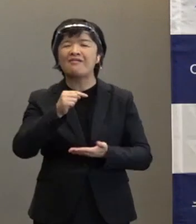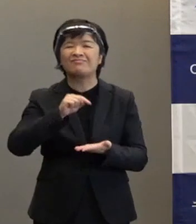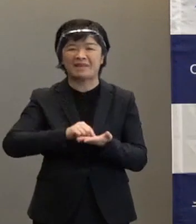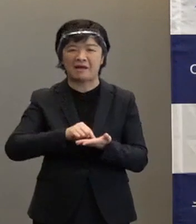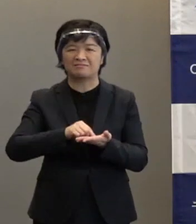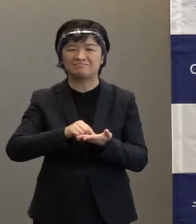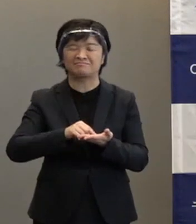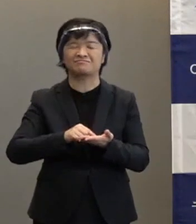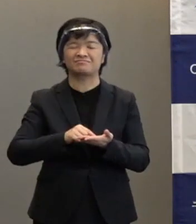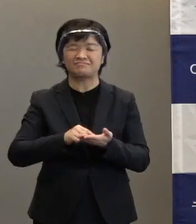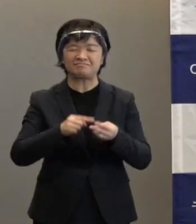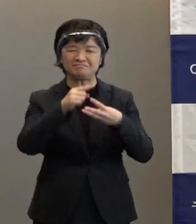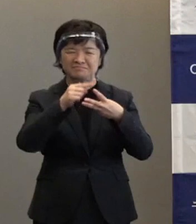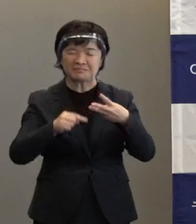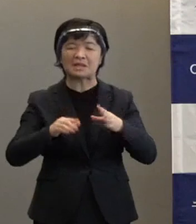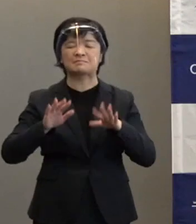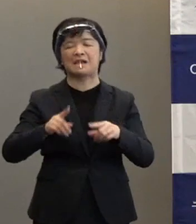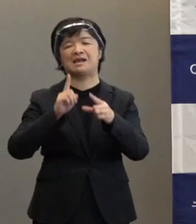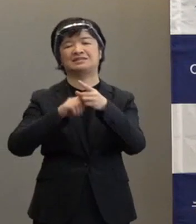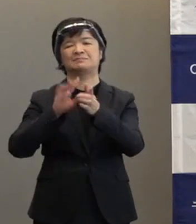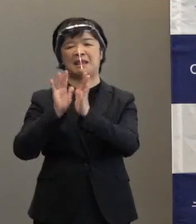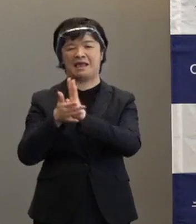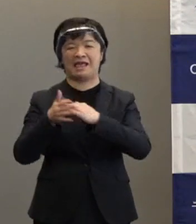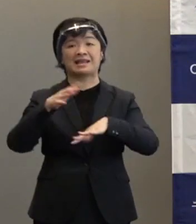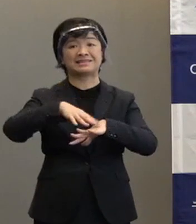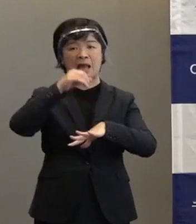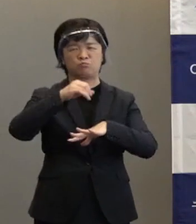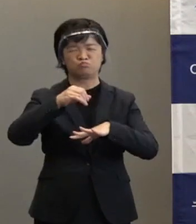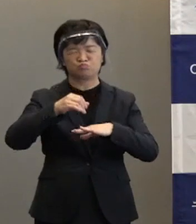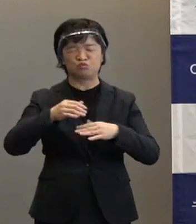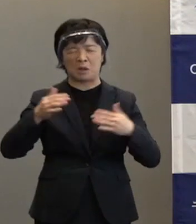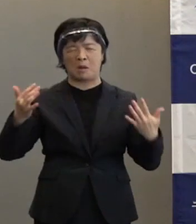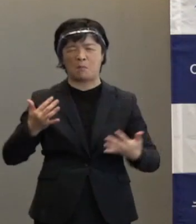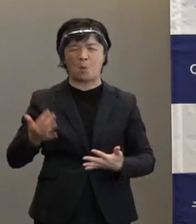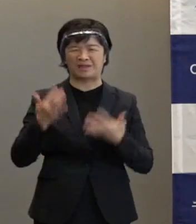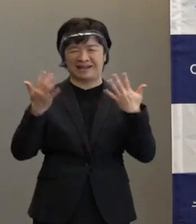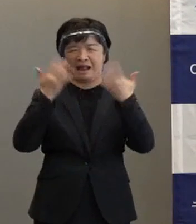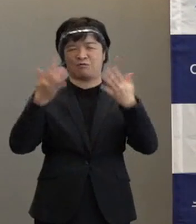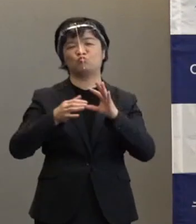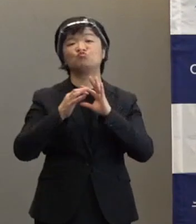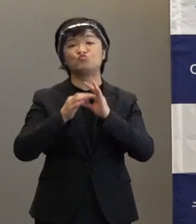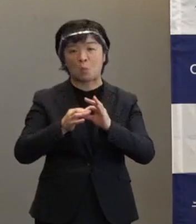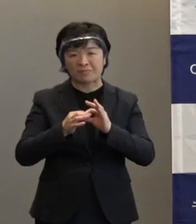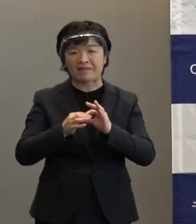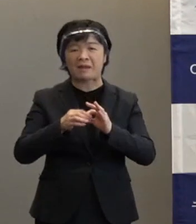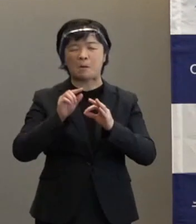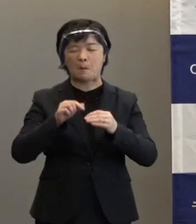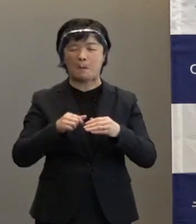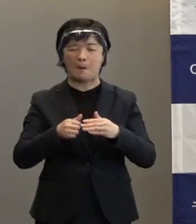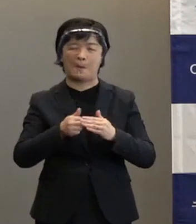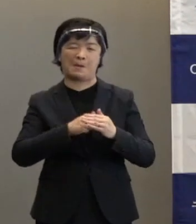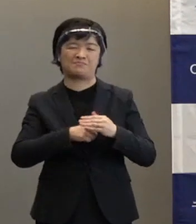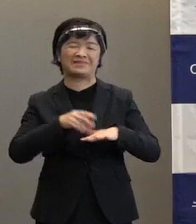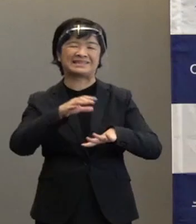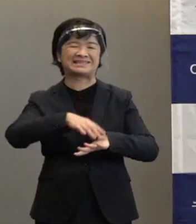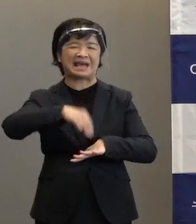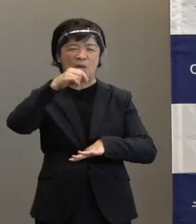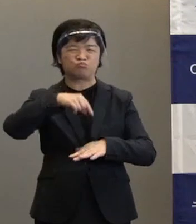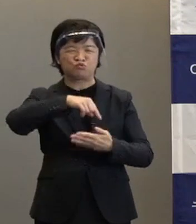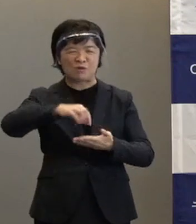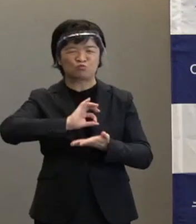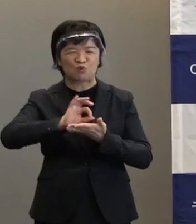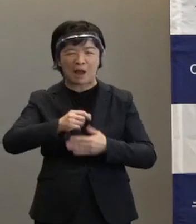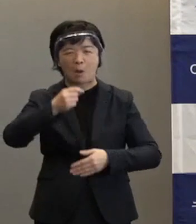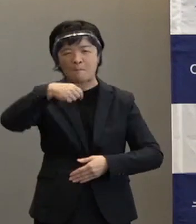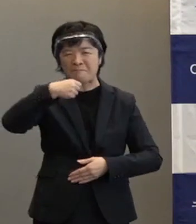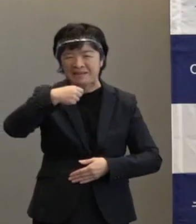葉県グランピングとかキャンプ盛んでありますので、こうしたキャンプ等のアウトドアのレジャーキャンプ飯としてもですね、適した